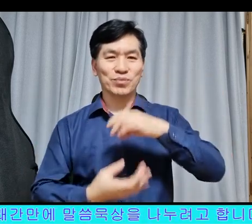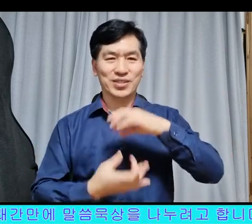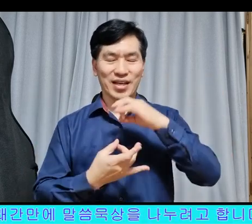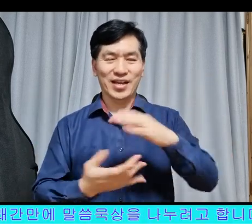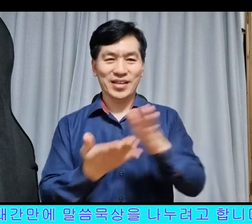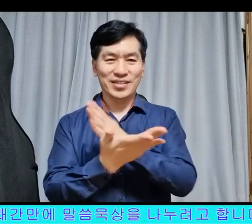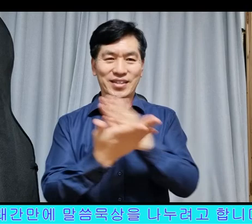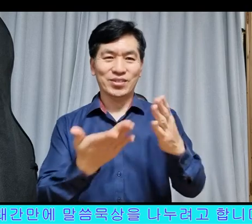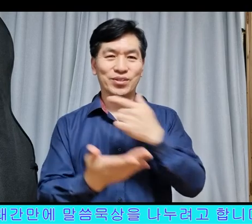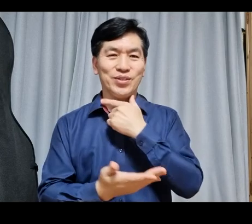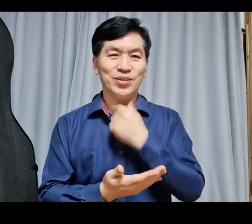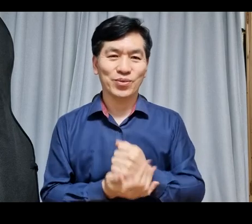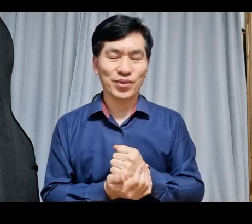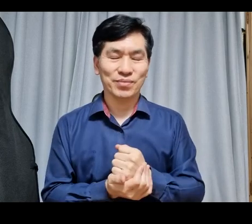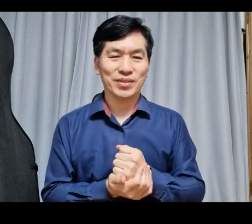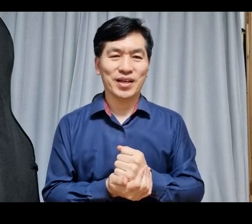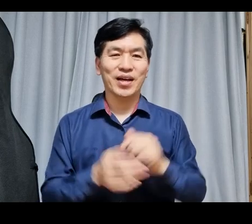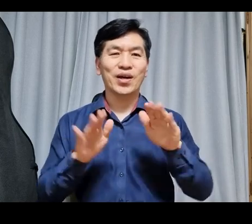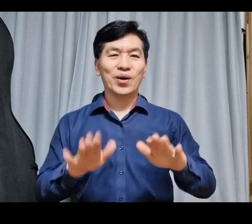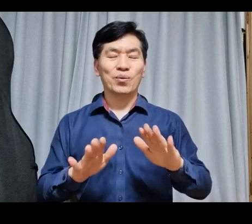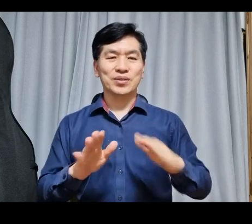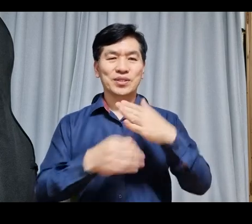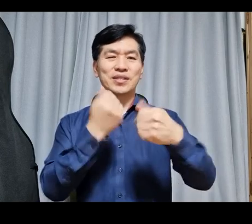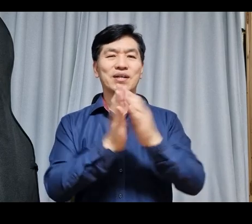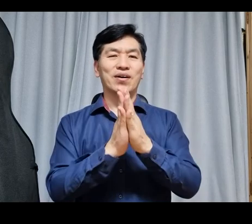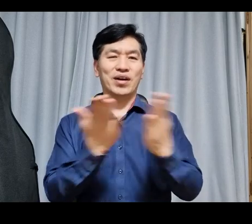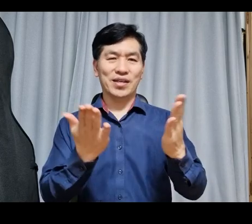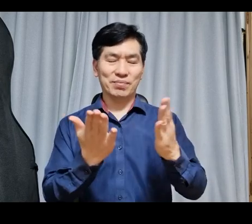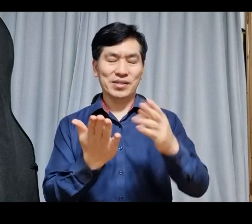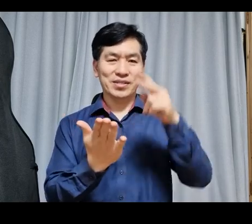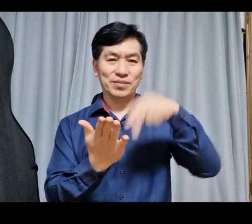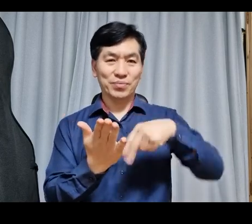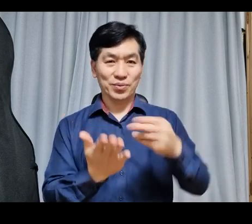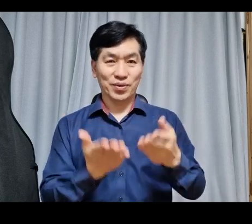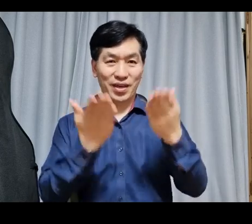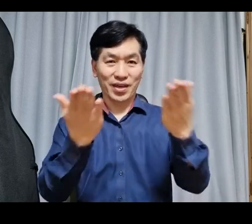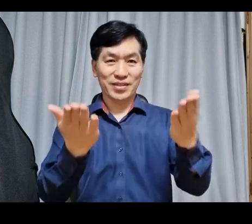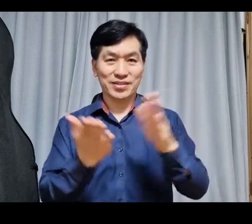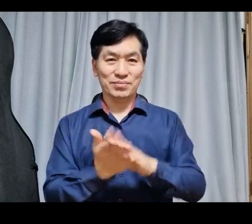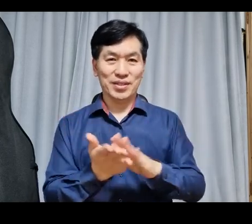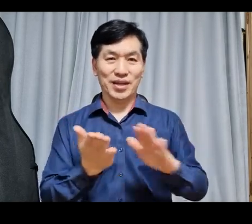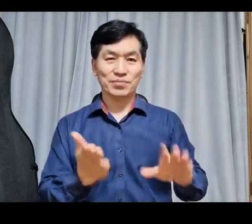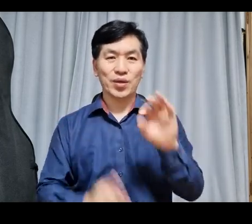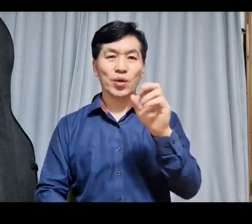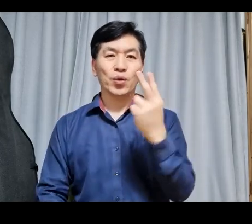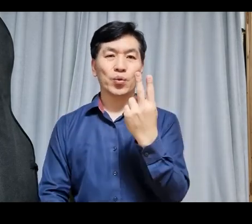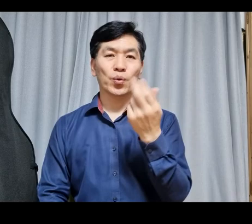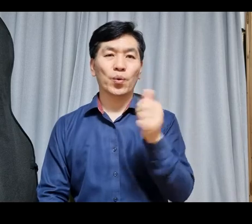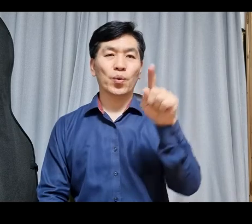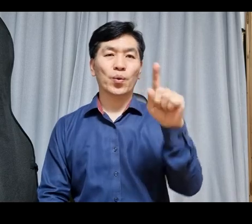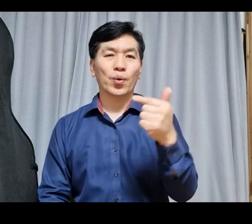묵상 나누기를 원합니다. 오늘 하나님 말씀 봉독해 드립니다.